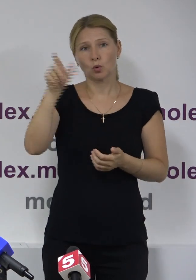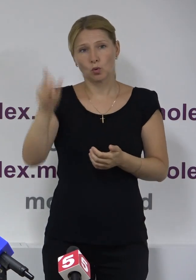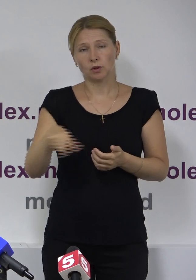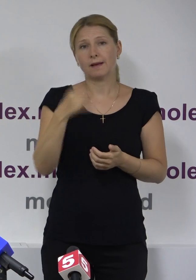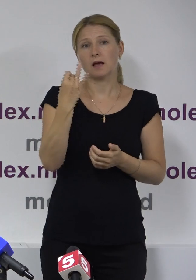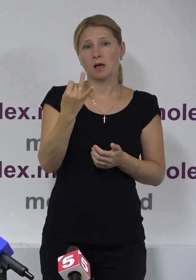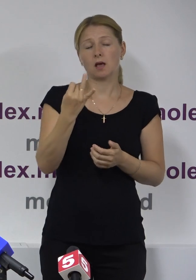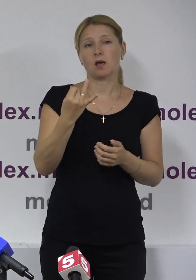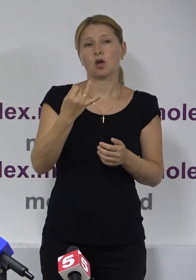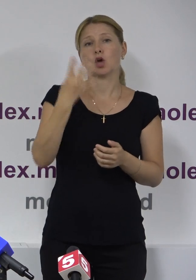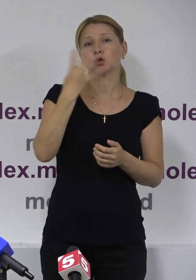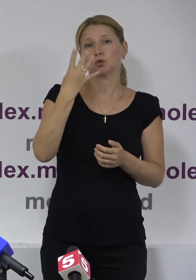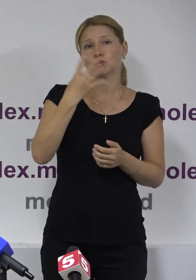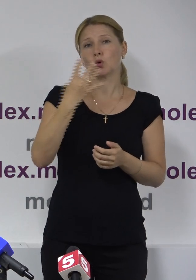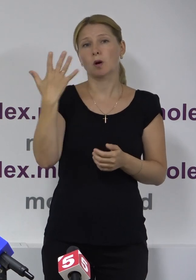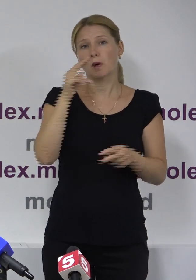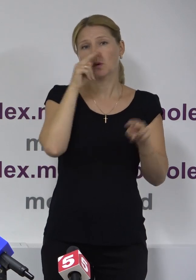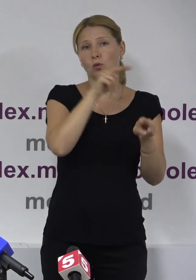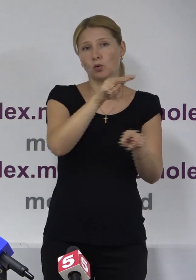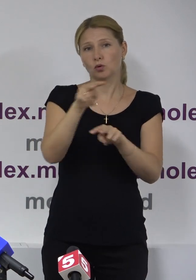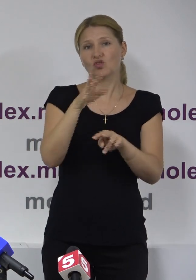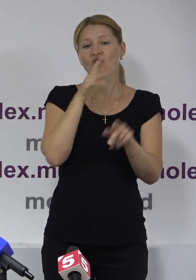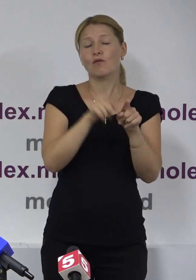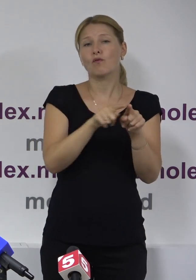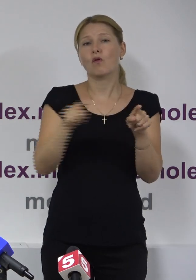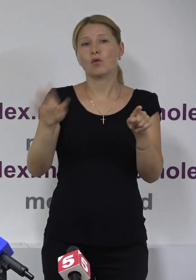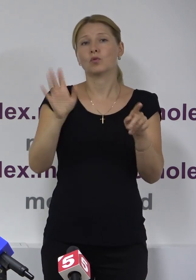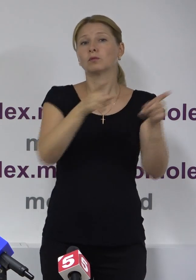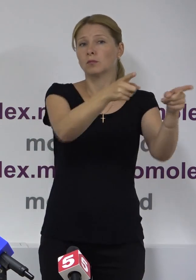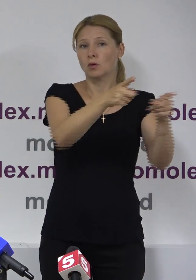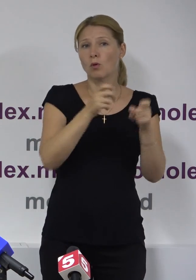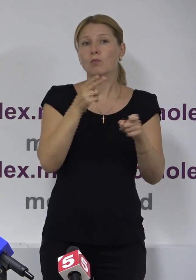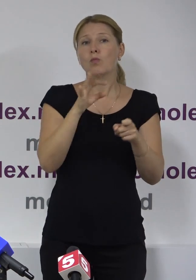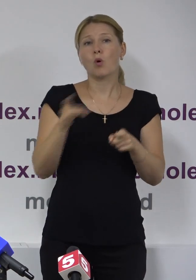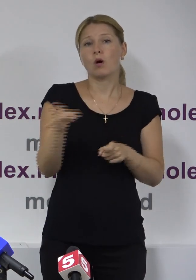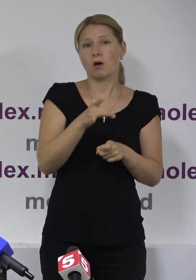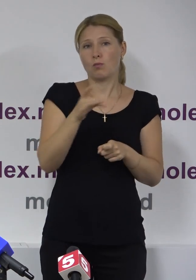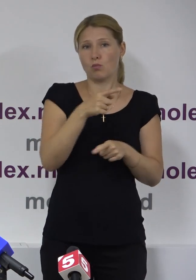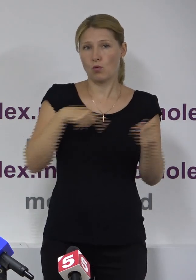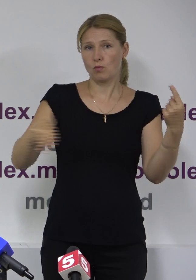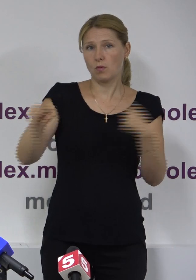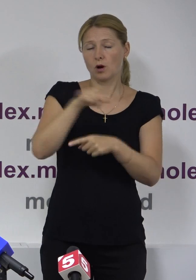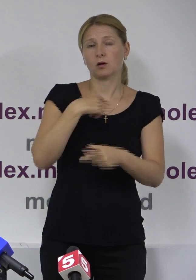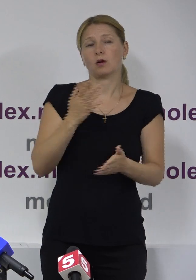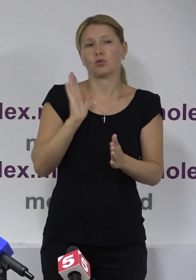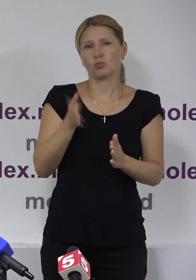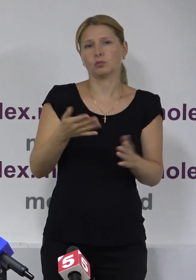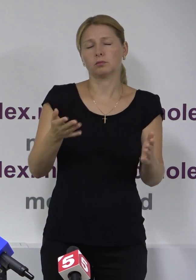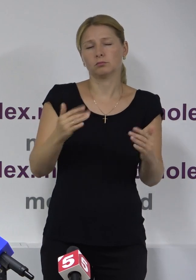asemenea, circa 45 de observatori pe termen lung vor fi detașați în toată țara, acoperind toate raioanele